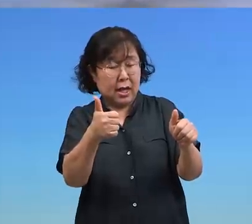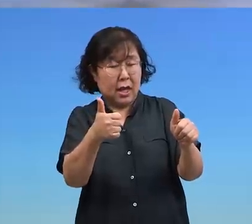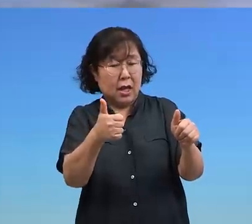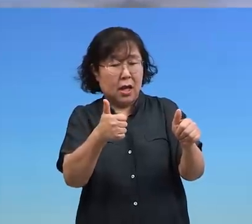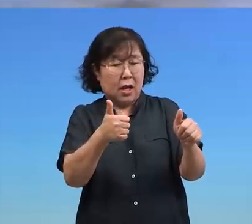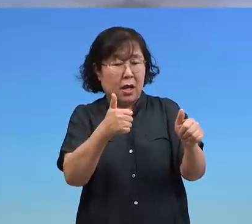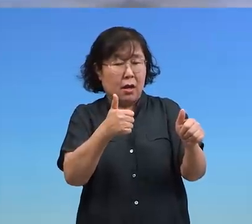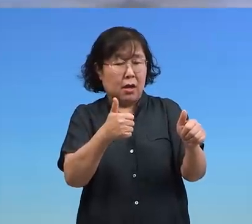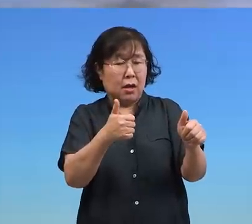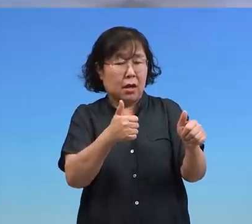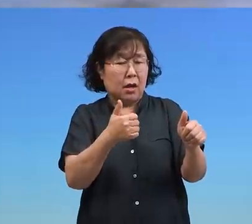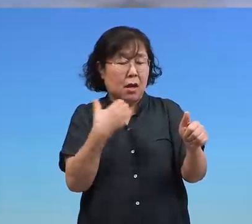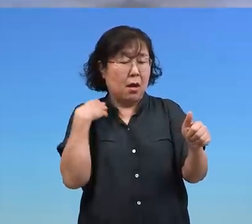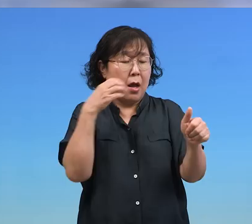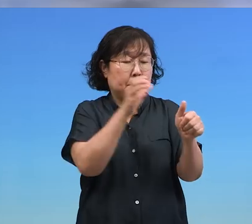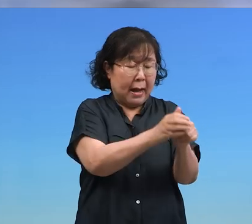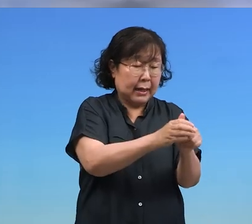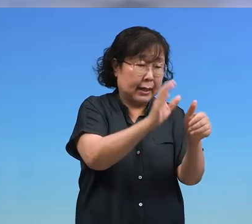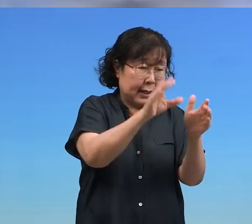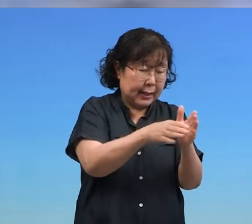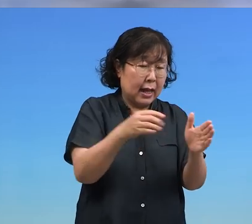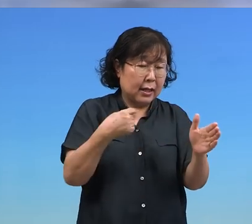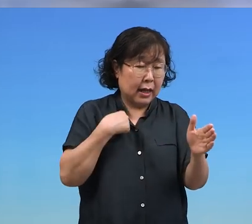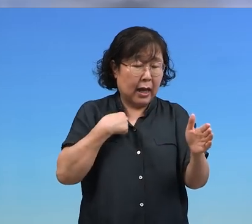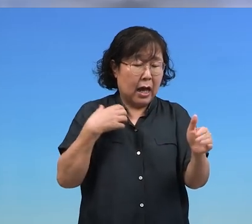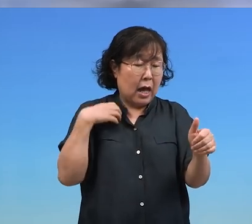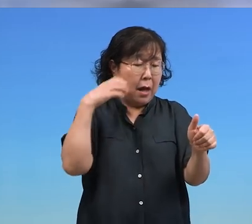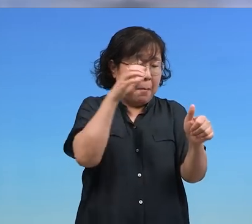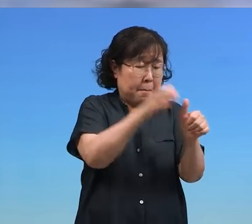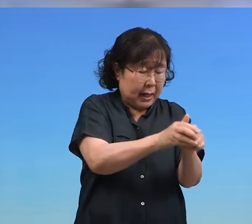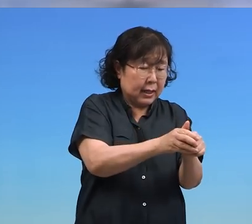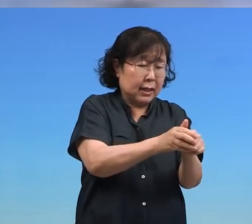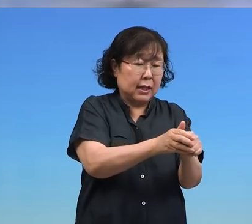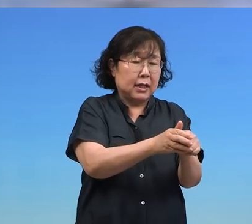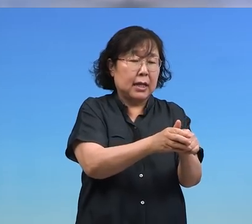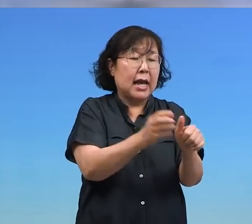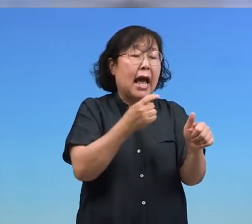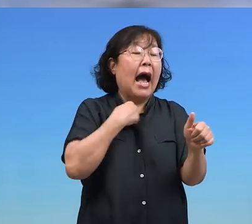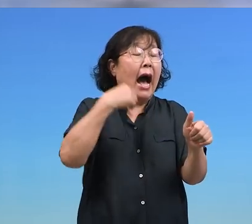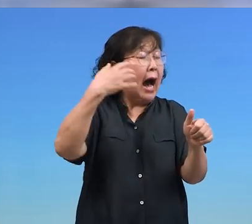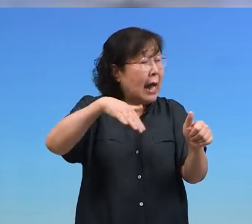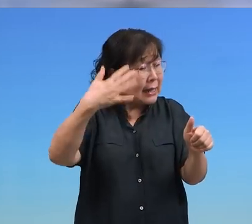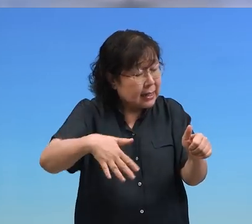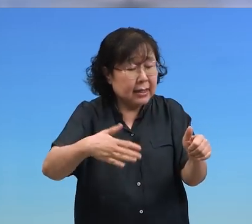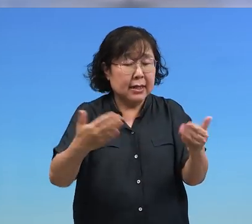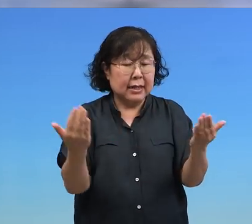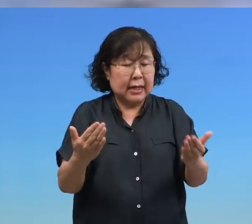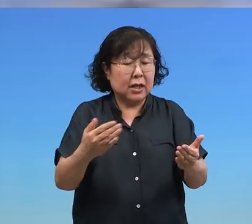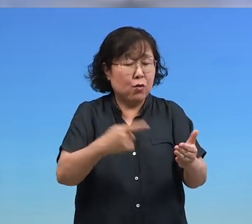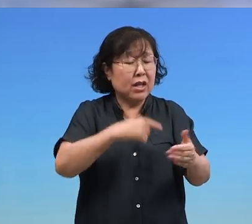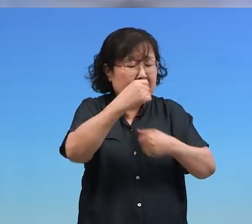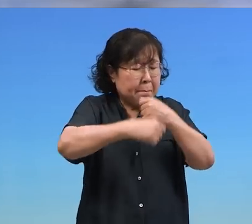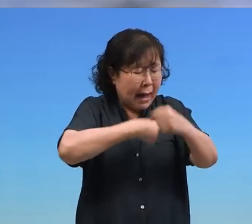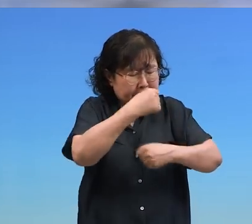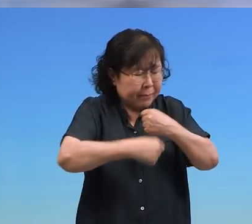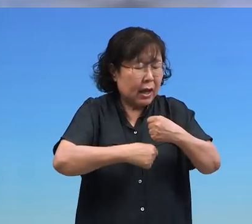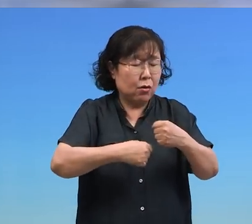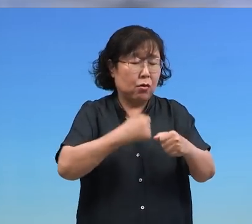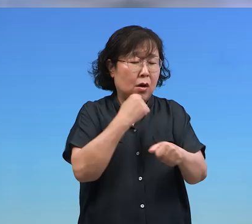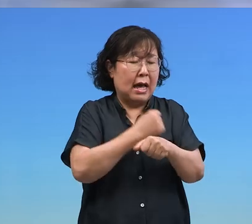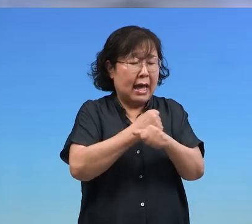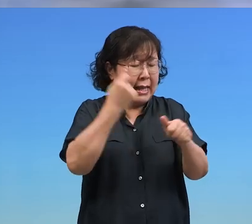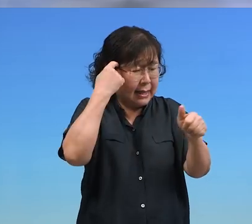언제 너한테 맡겼니 막히지도 않은 걸 갖고 어떻게 그렇게 망령되게 행동했니 오늘 여러분 우리